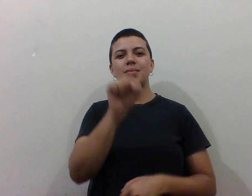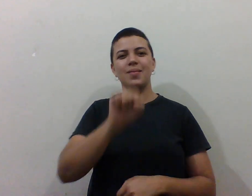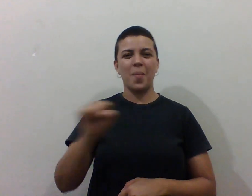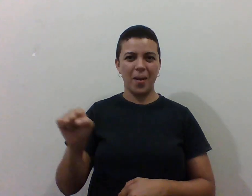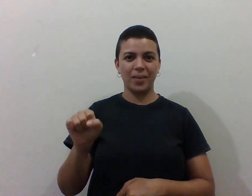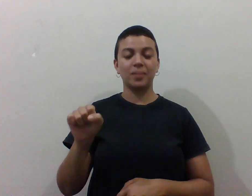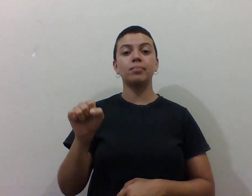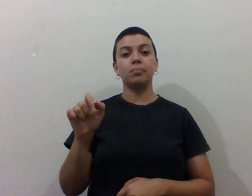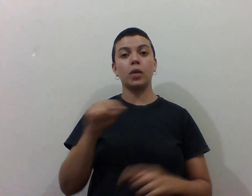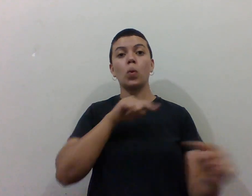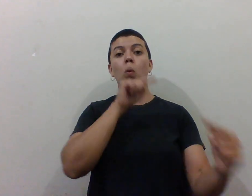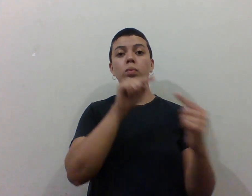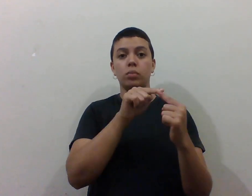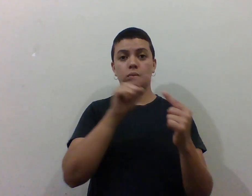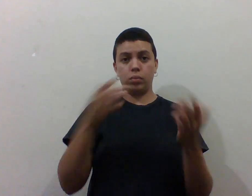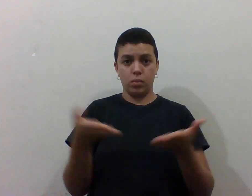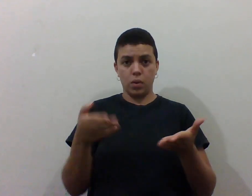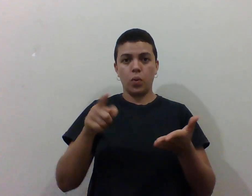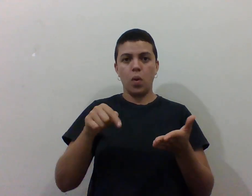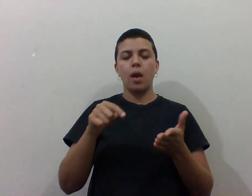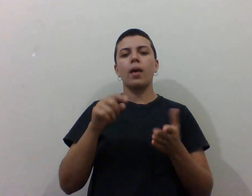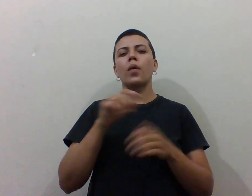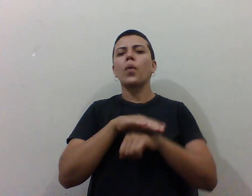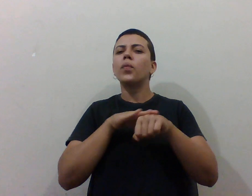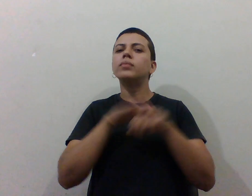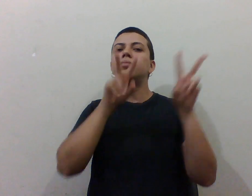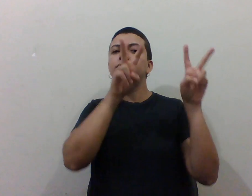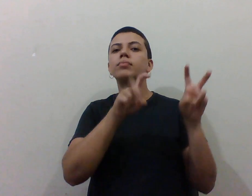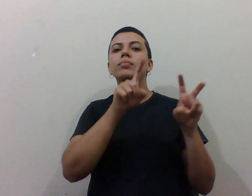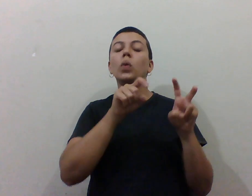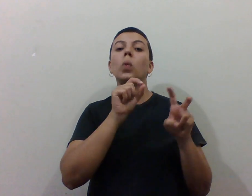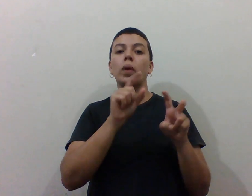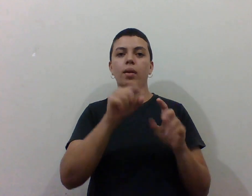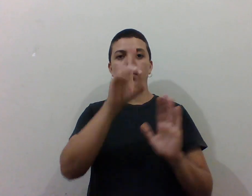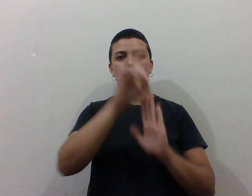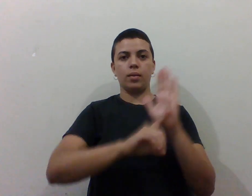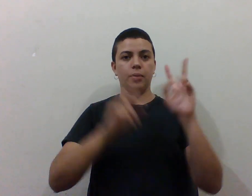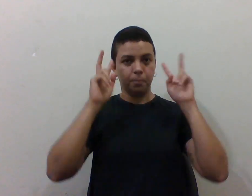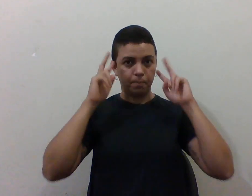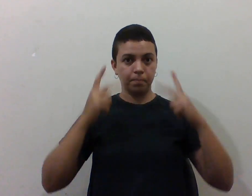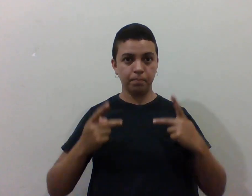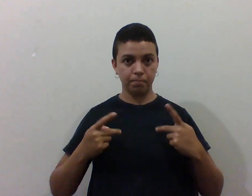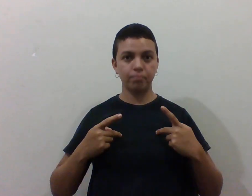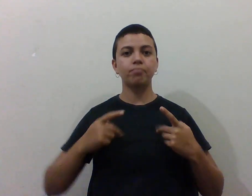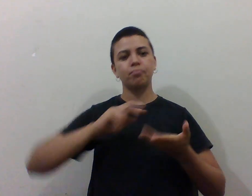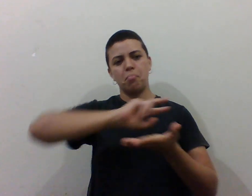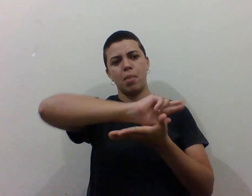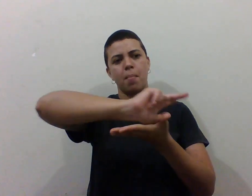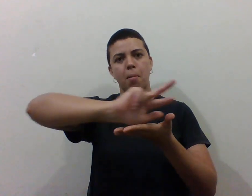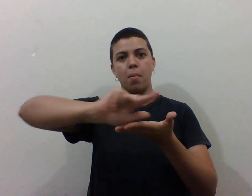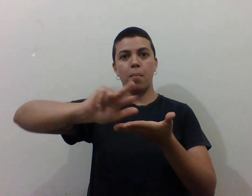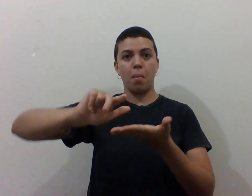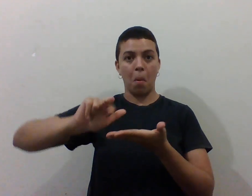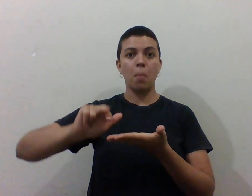desse evento era falar um pouquinho sobre direitos humanos, na ótica da diversidade, especialmente no quesito transversalidade no